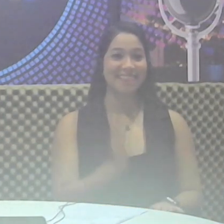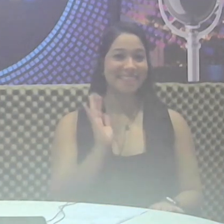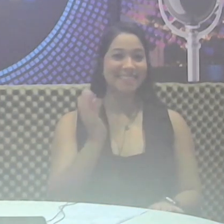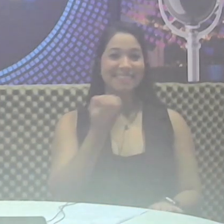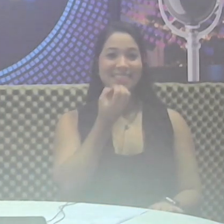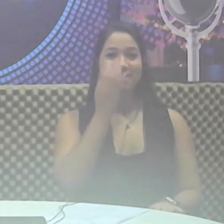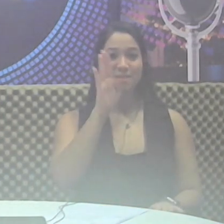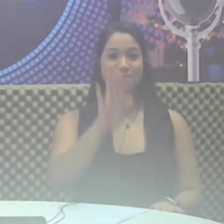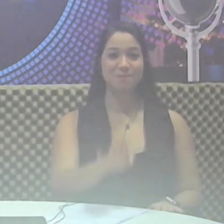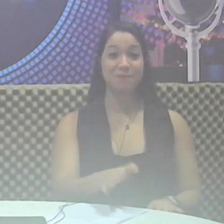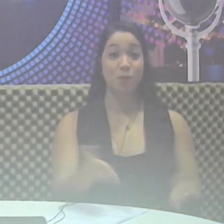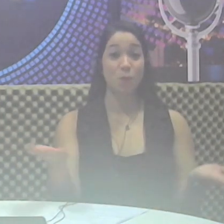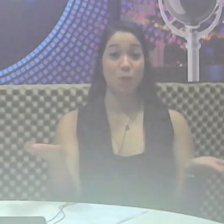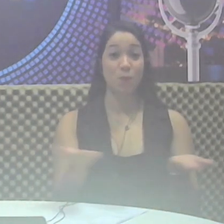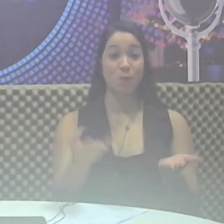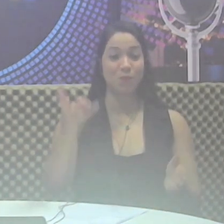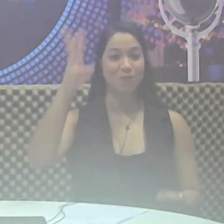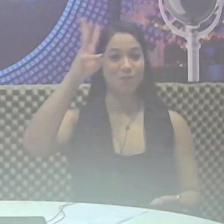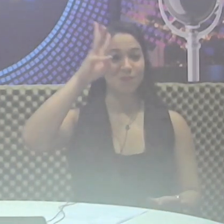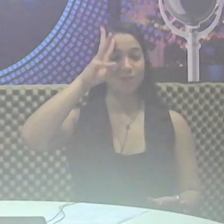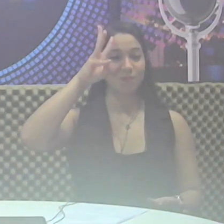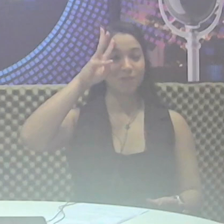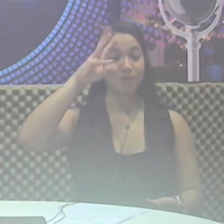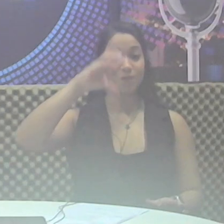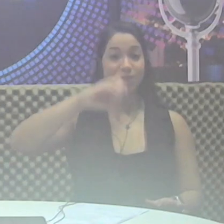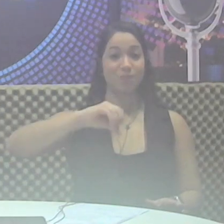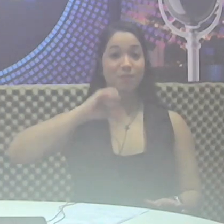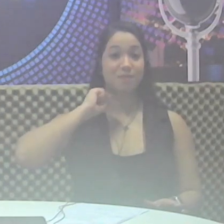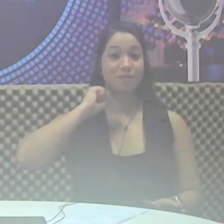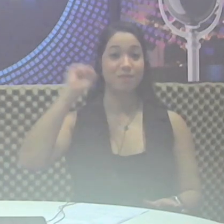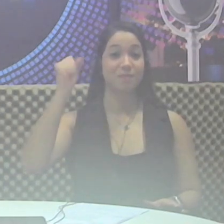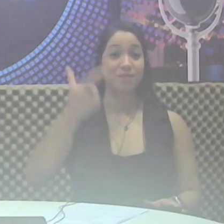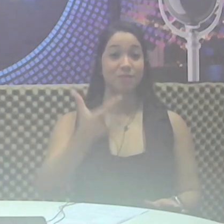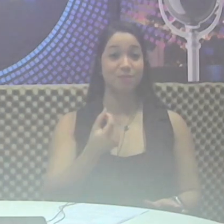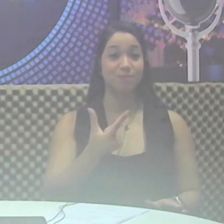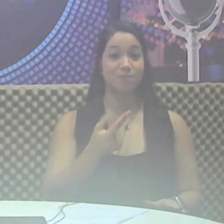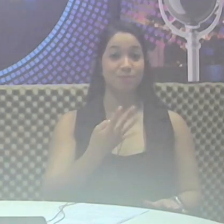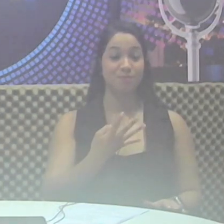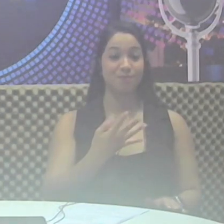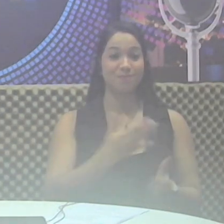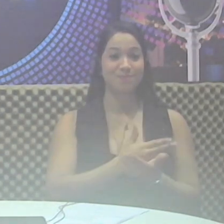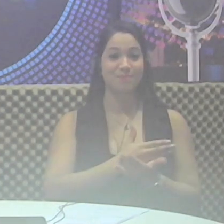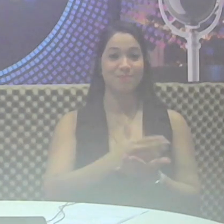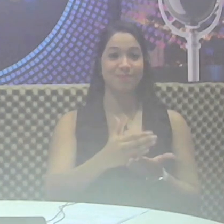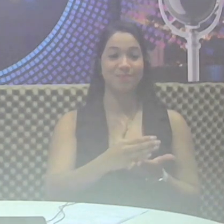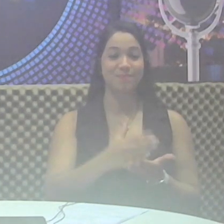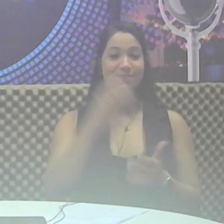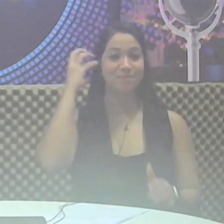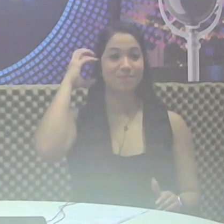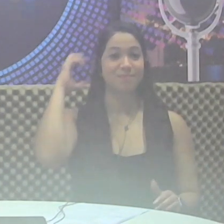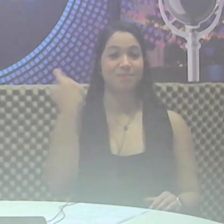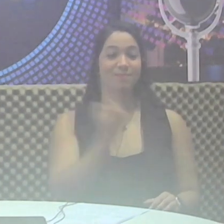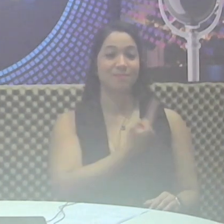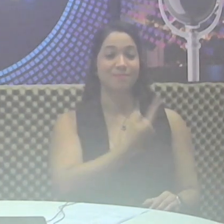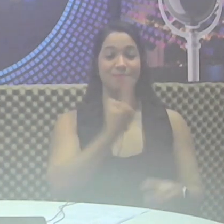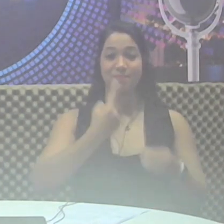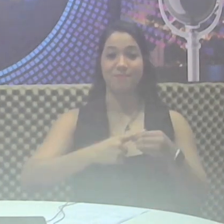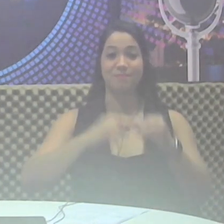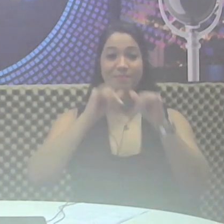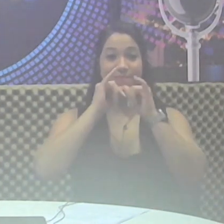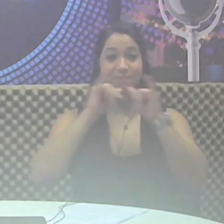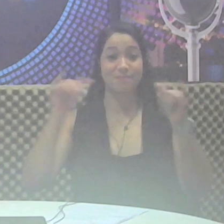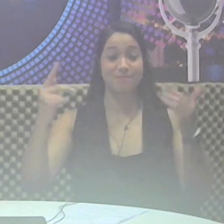Olá, boa tarde. Hoje é terça-feira, dia 9 de abril de 2024. Está no ar a Rádio Nossa